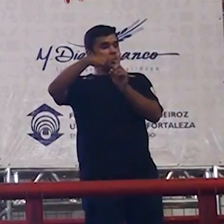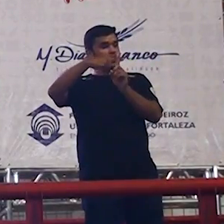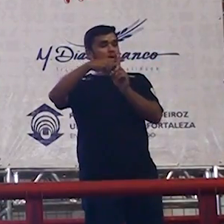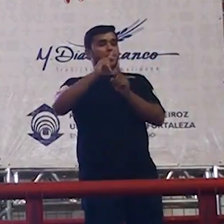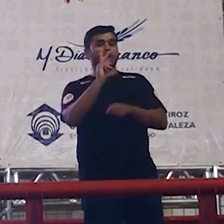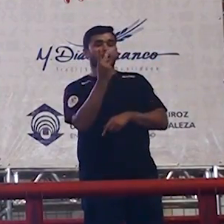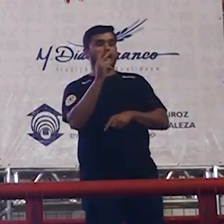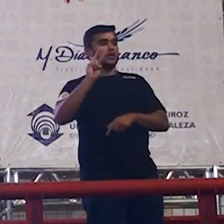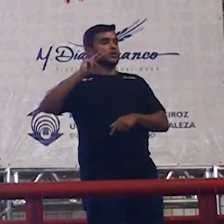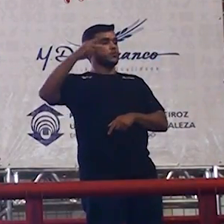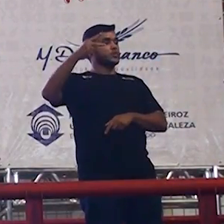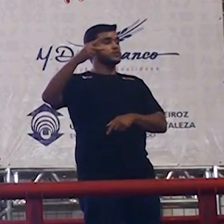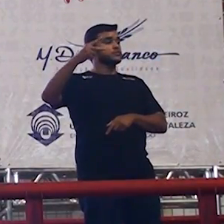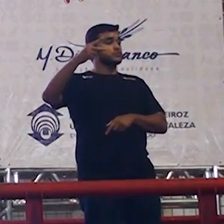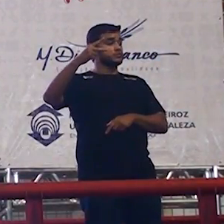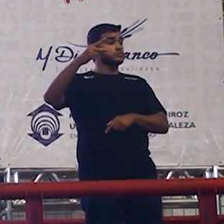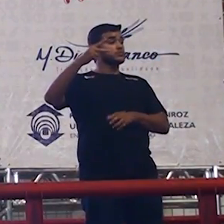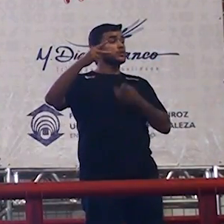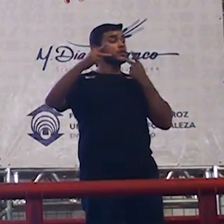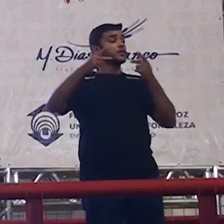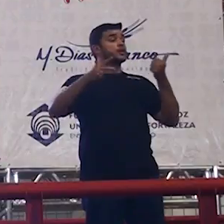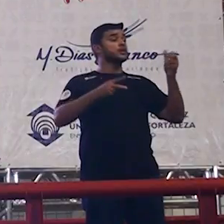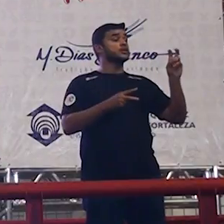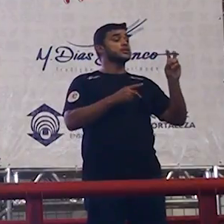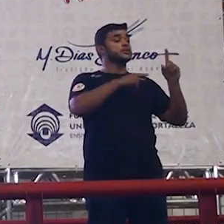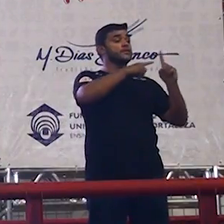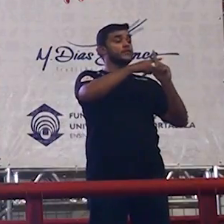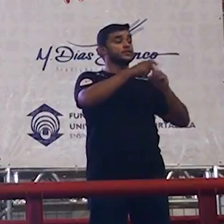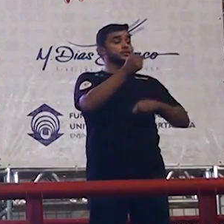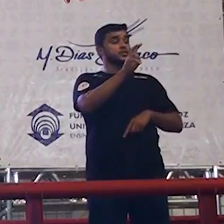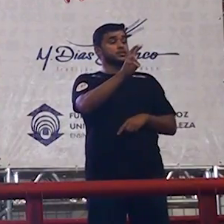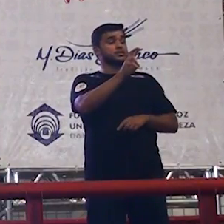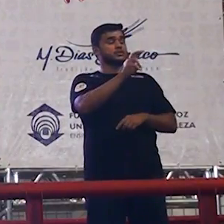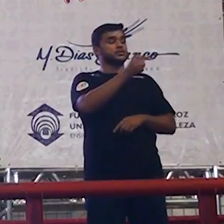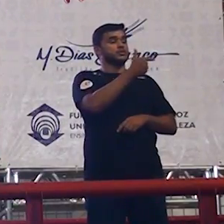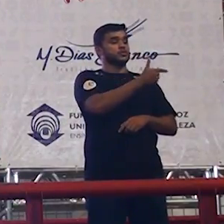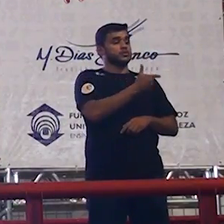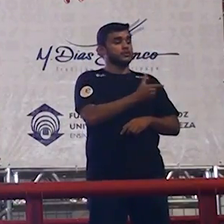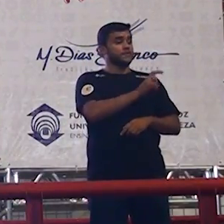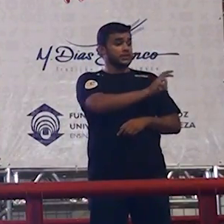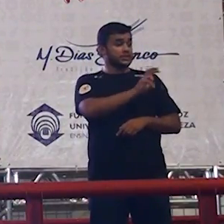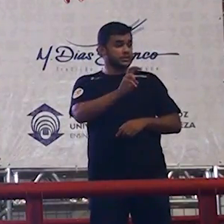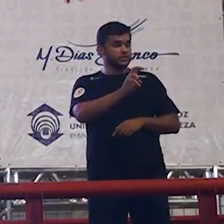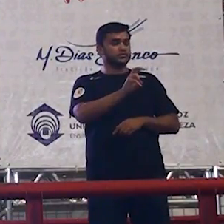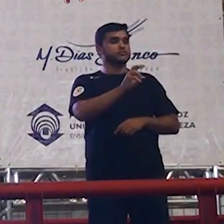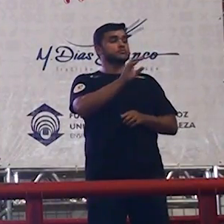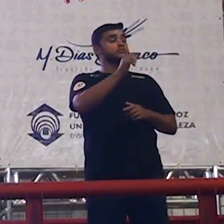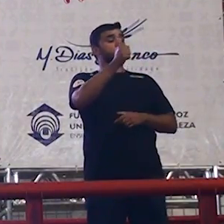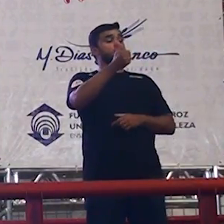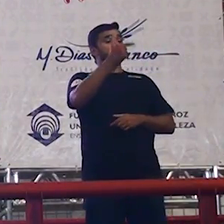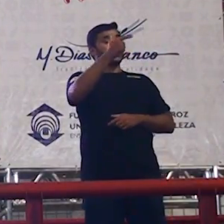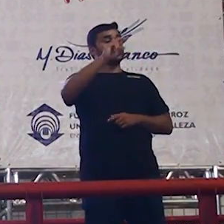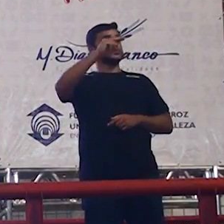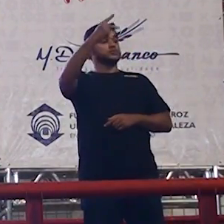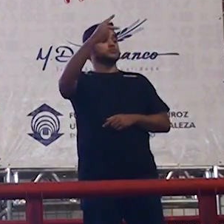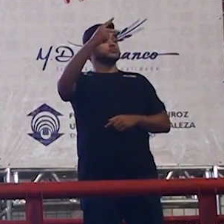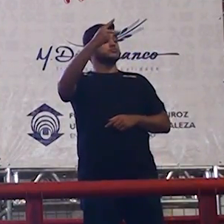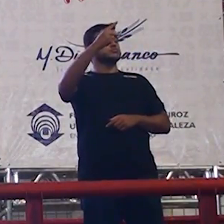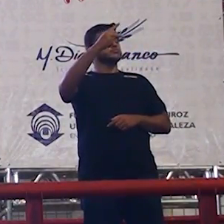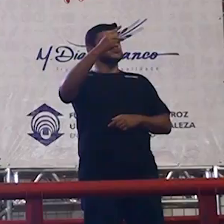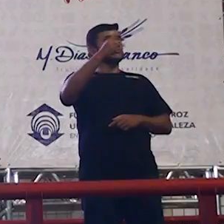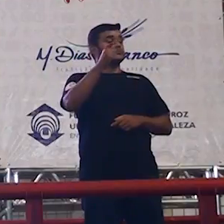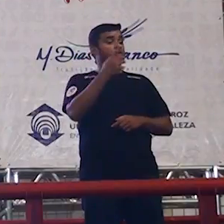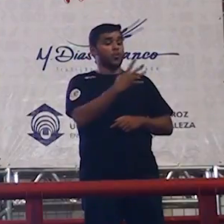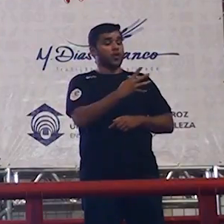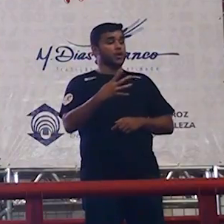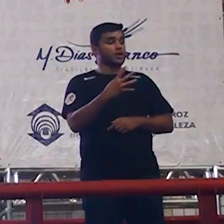ao quadrado. 15 vezes 15, 225. E o 12 ao quadrado, 144.